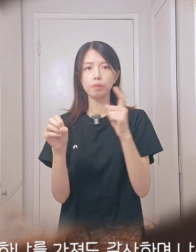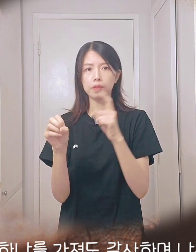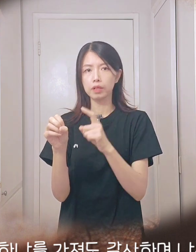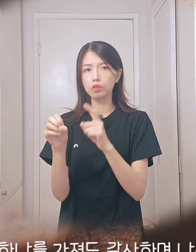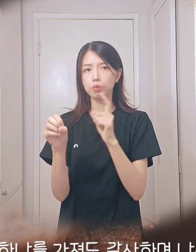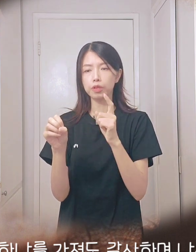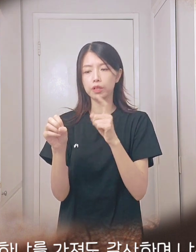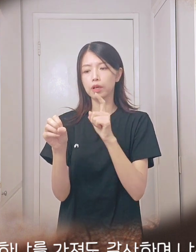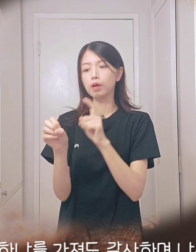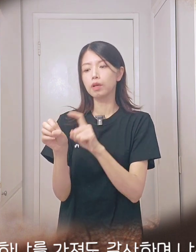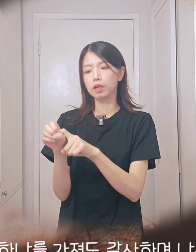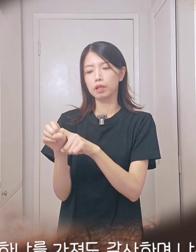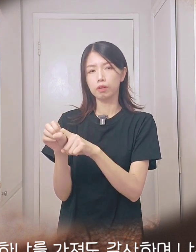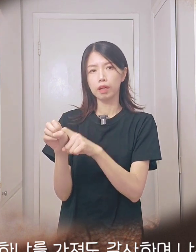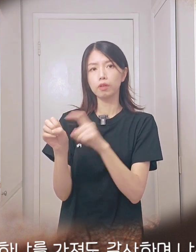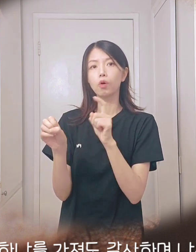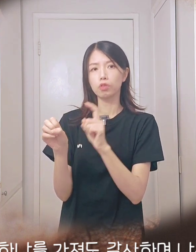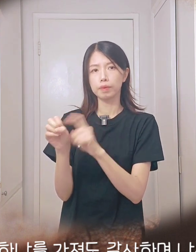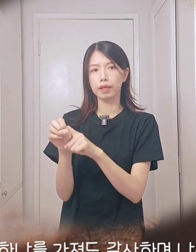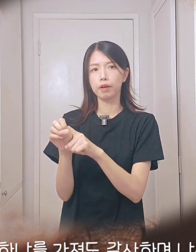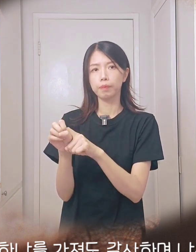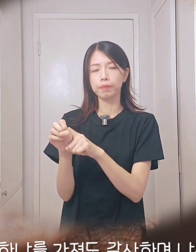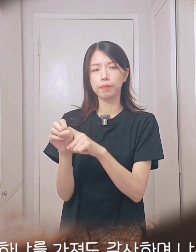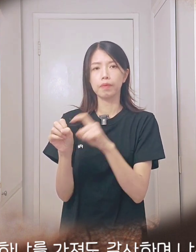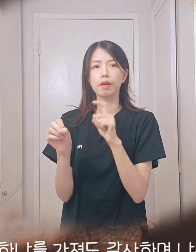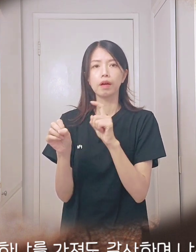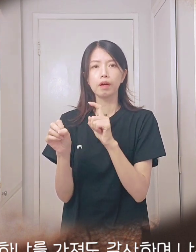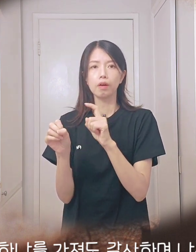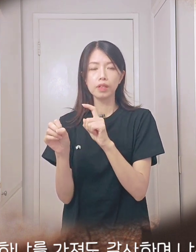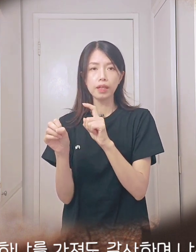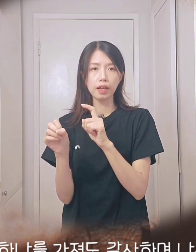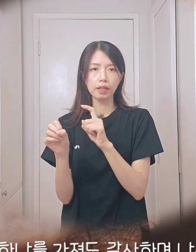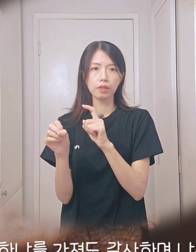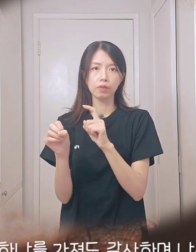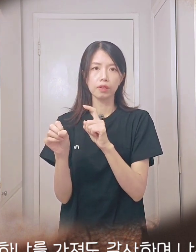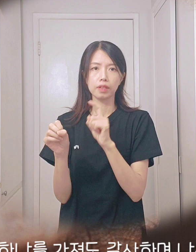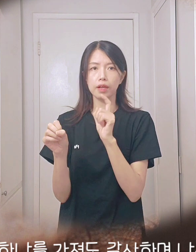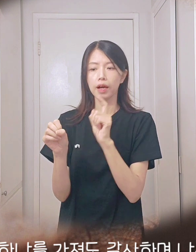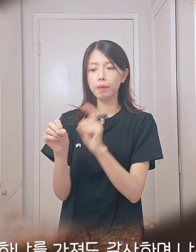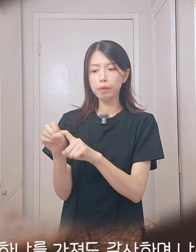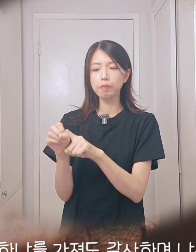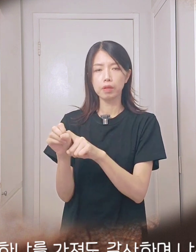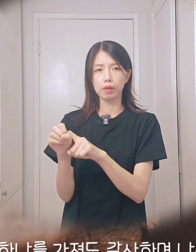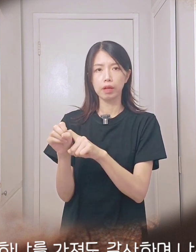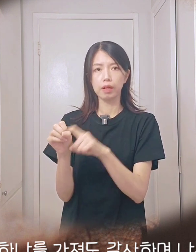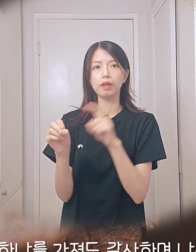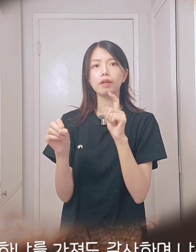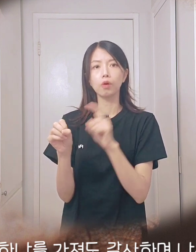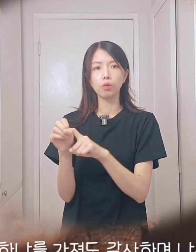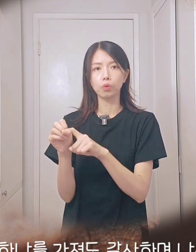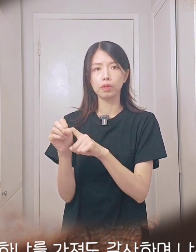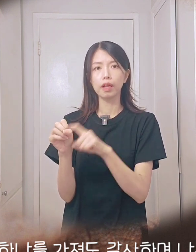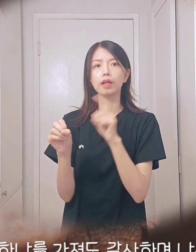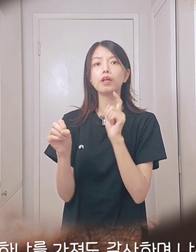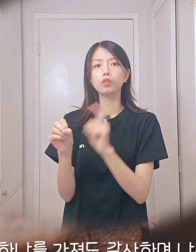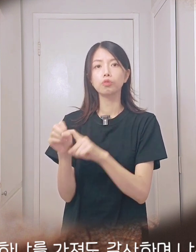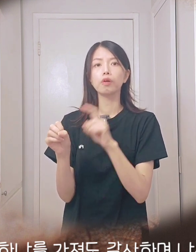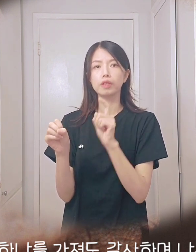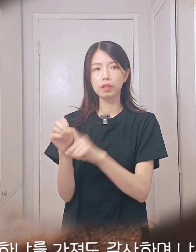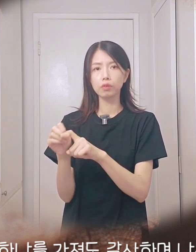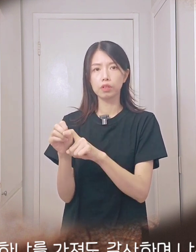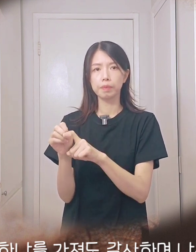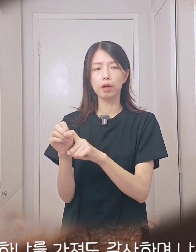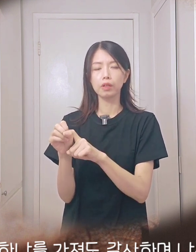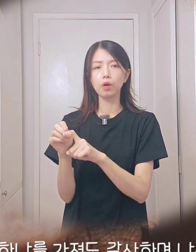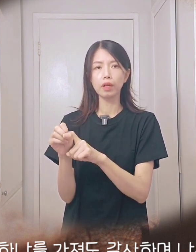손 검지를 구부려서 이렇게 넣어주시면 돼요. 찬양 안에서는 제가 한 번만 이렇게 넣어줬는데